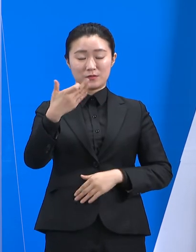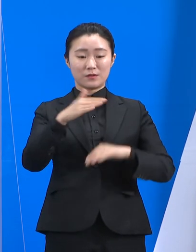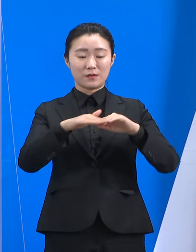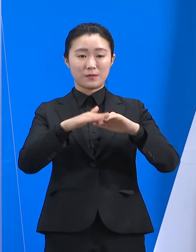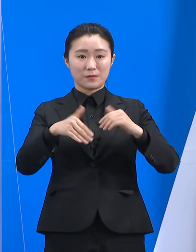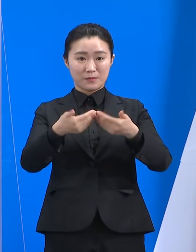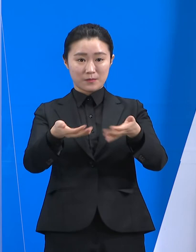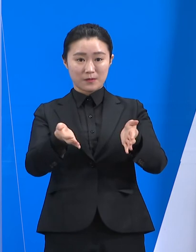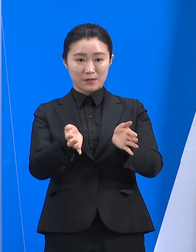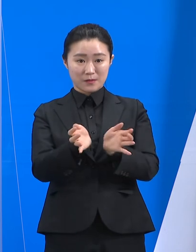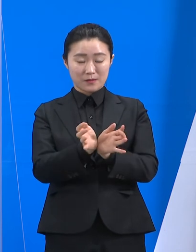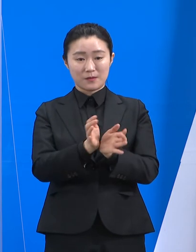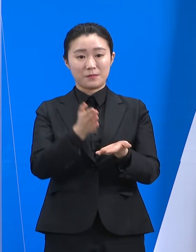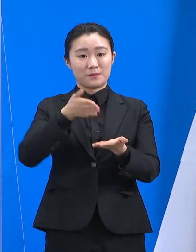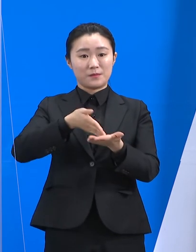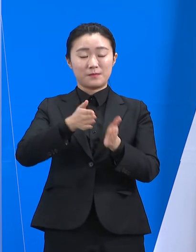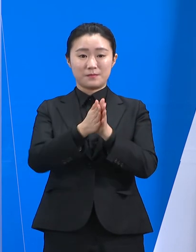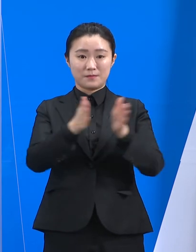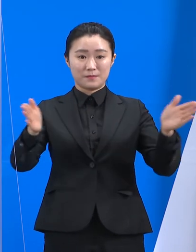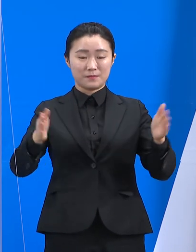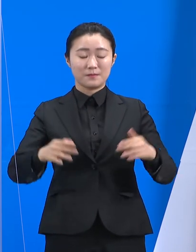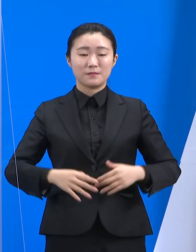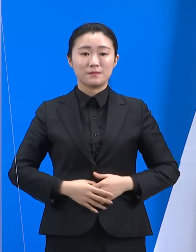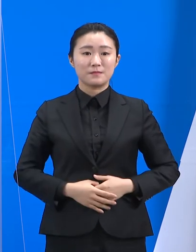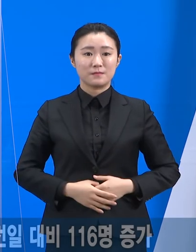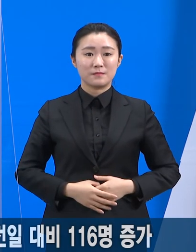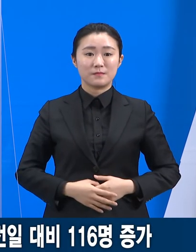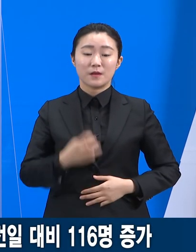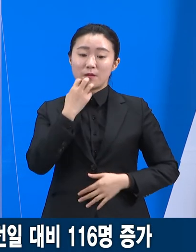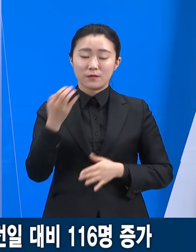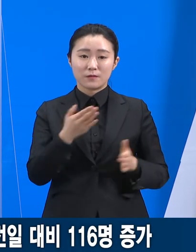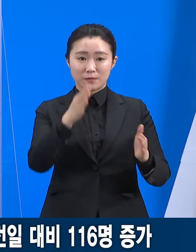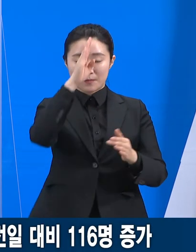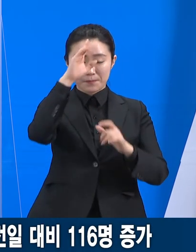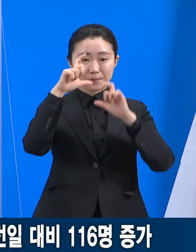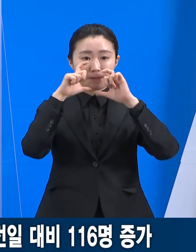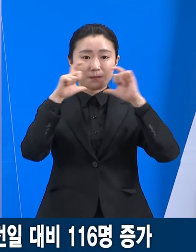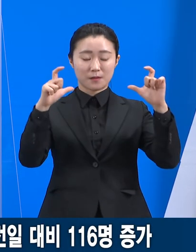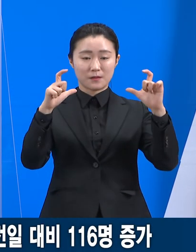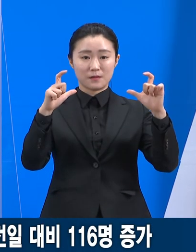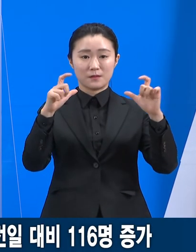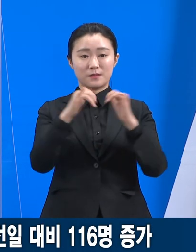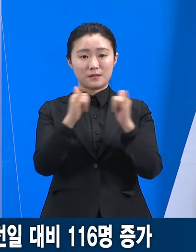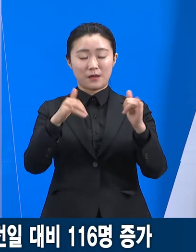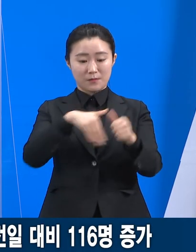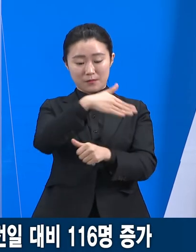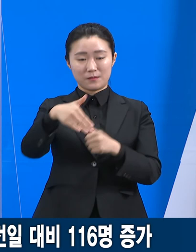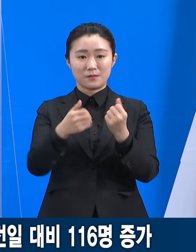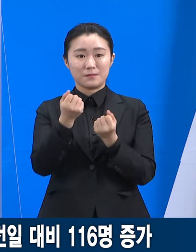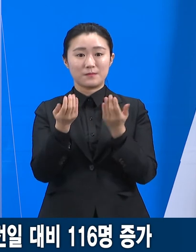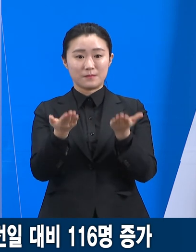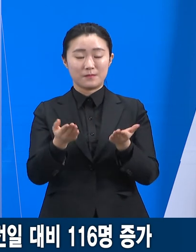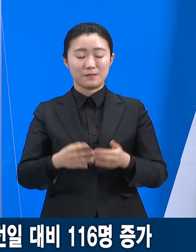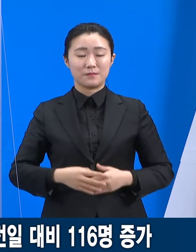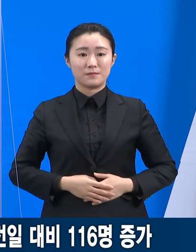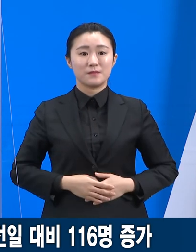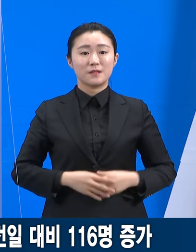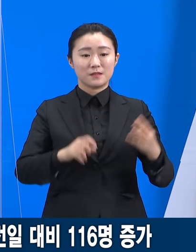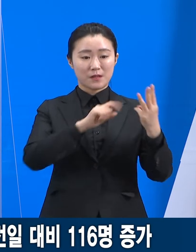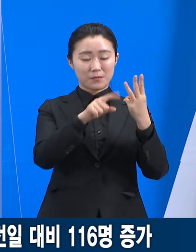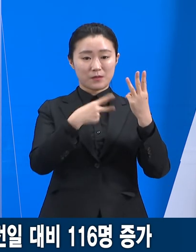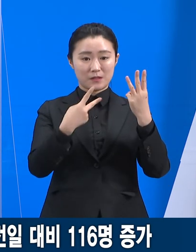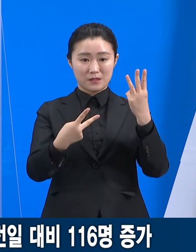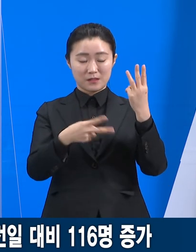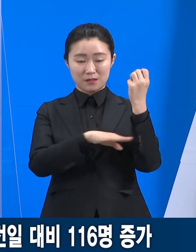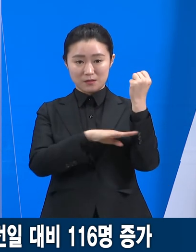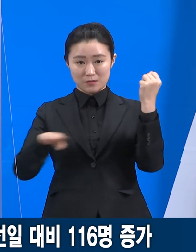정례 기자회견을 시작하겠습니다. 경기도의 확진자 발생 현황입니다. 3월 2일 0시 기준